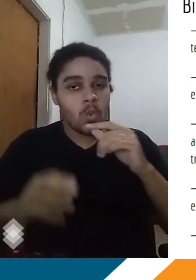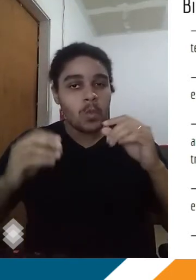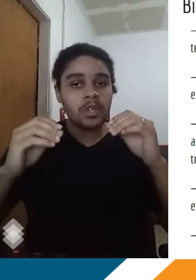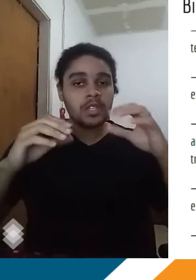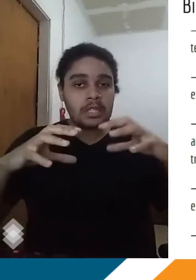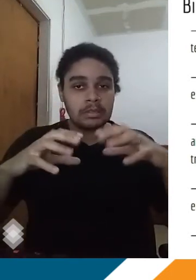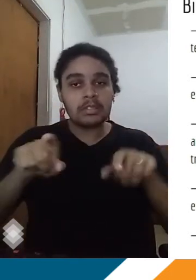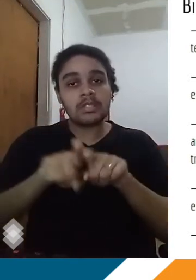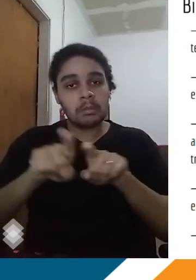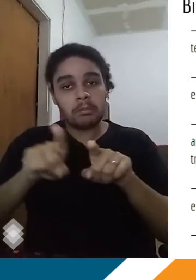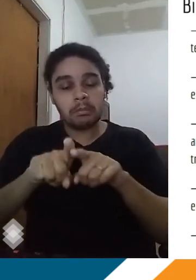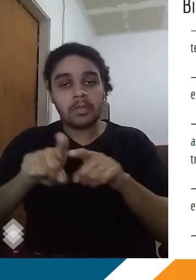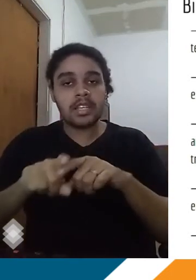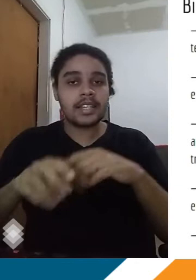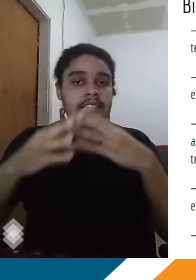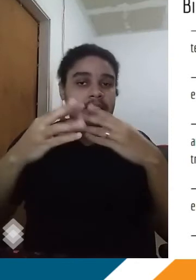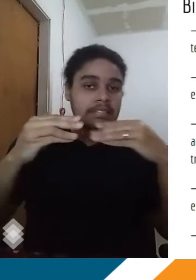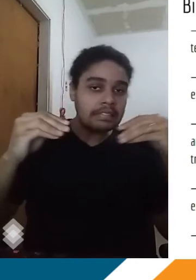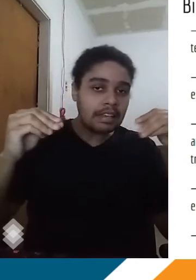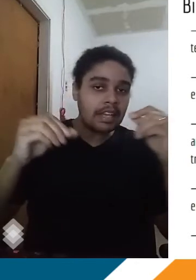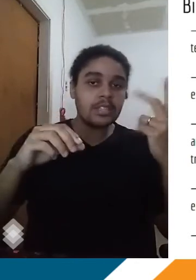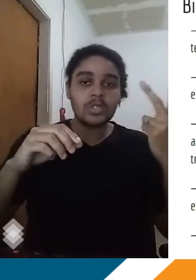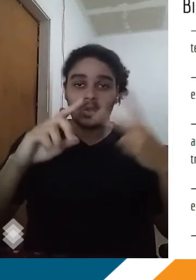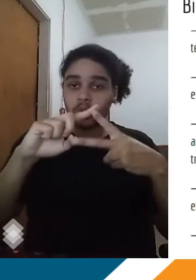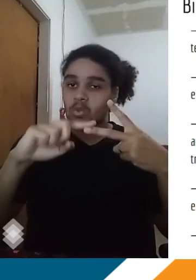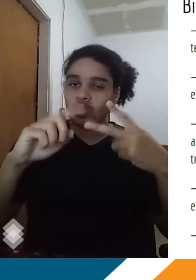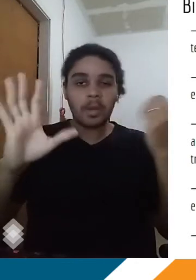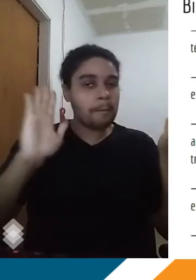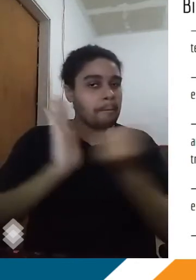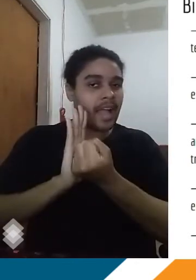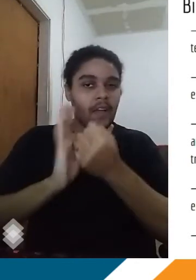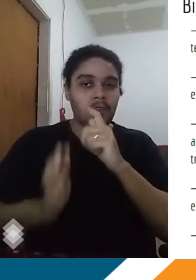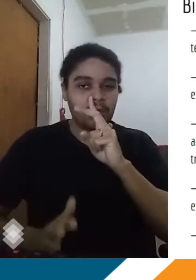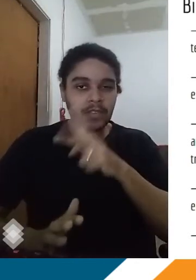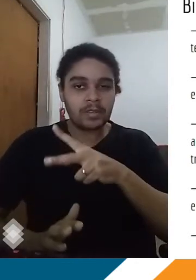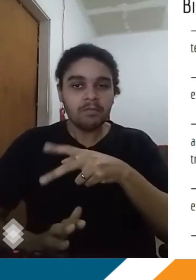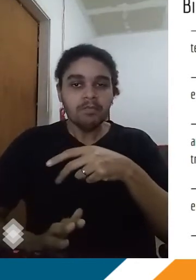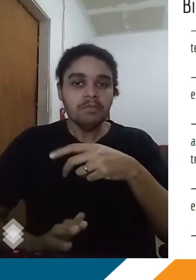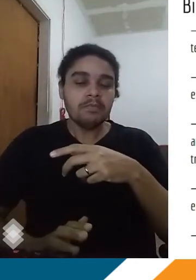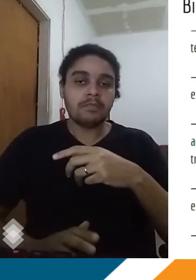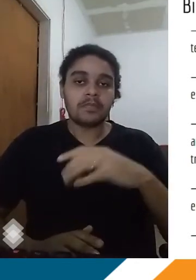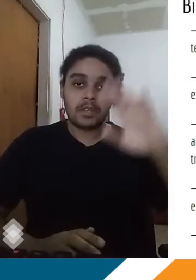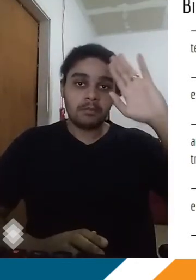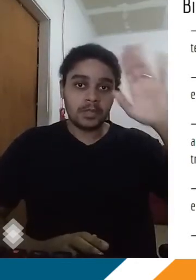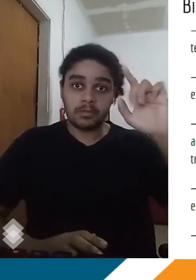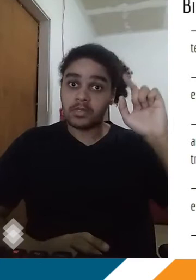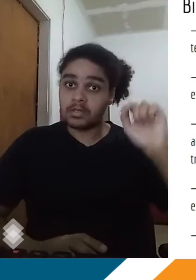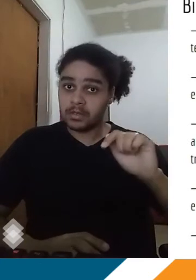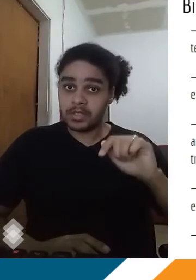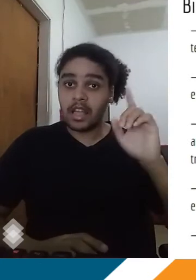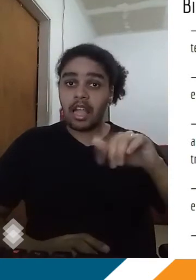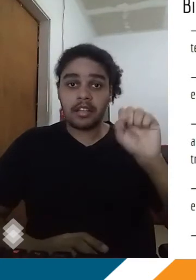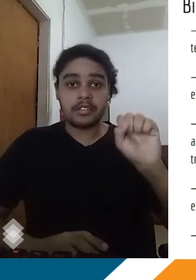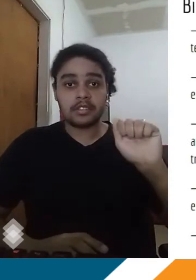verão, e uma estação seca, outono e inverno. Essas duas estações muito bem marcadas. A vegetação predominante nesse bioma